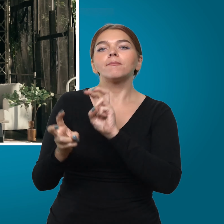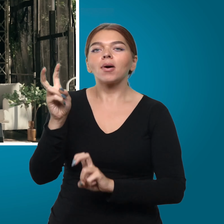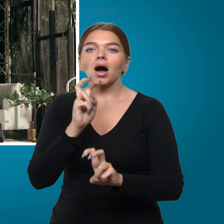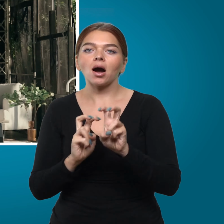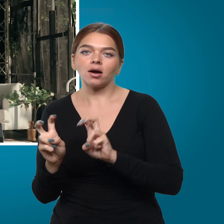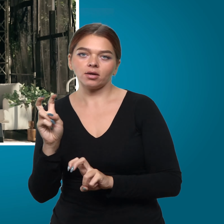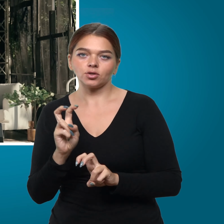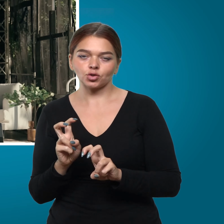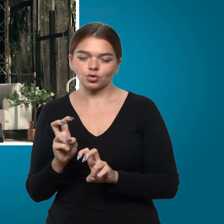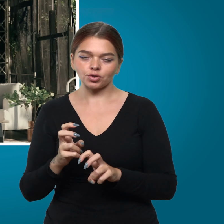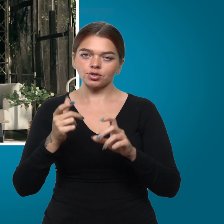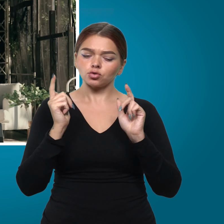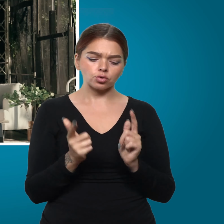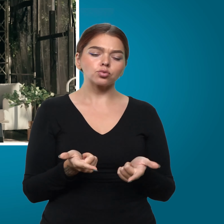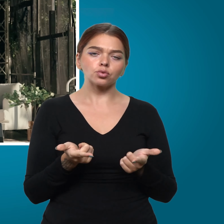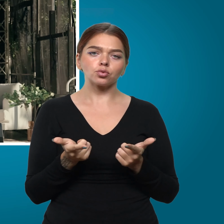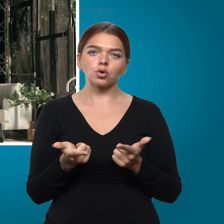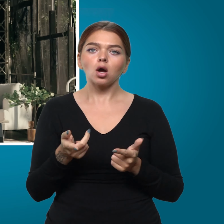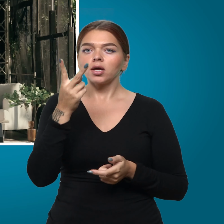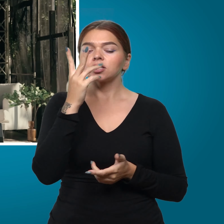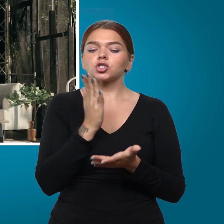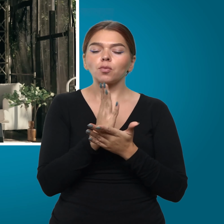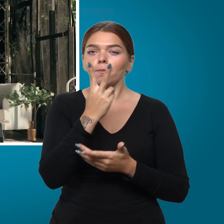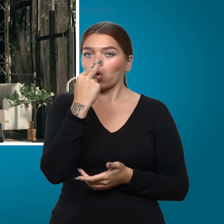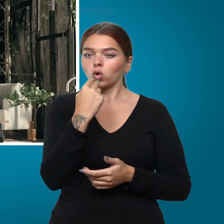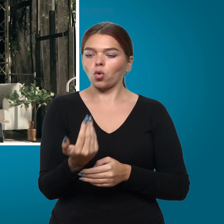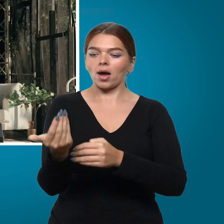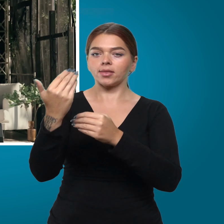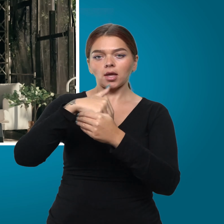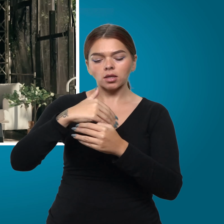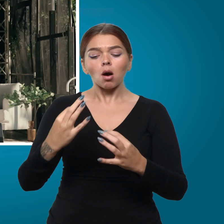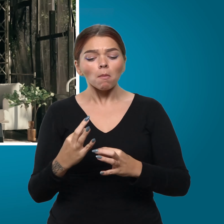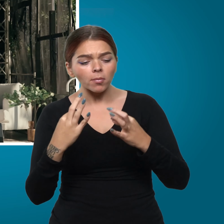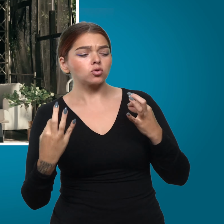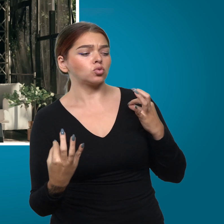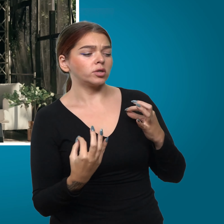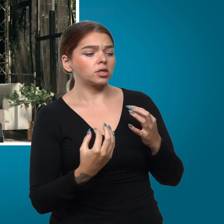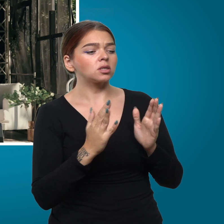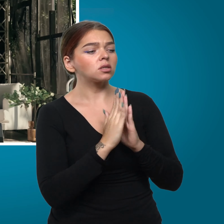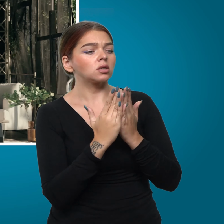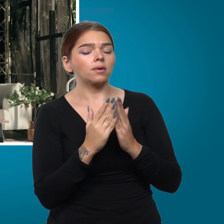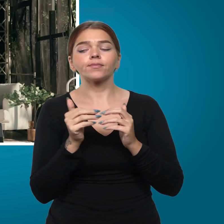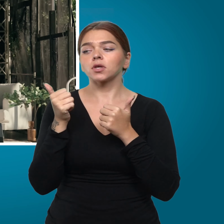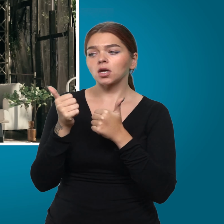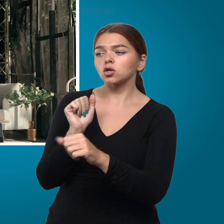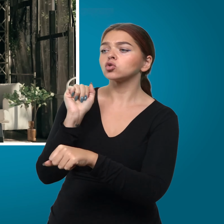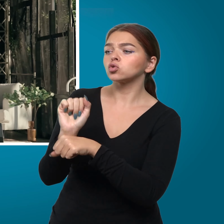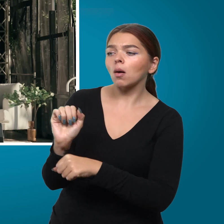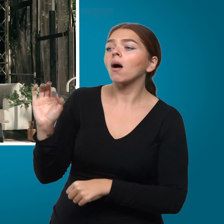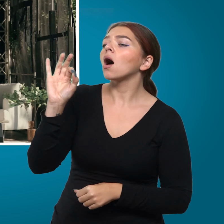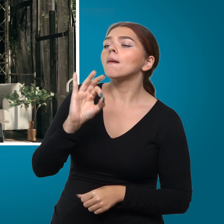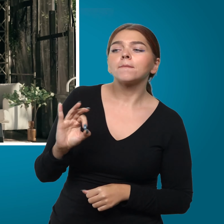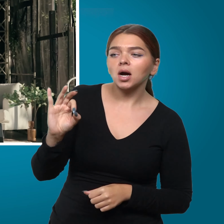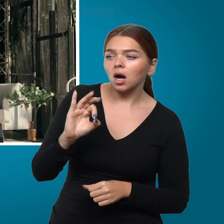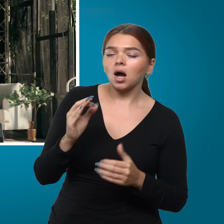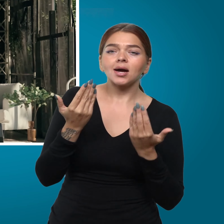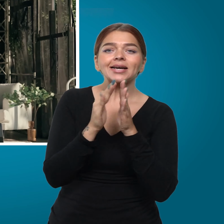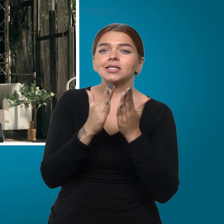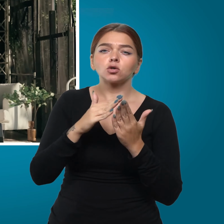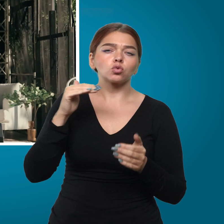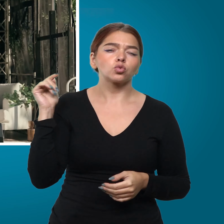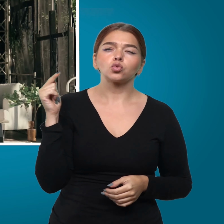yra tūkstančiai. Ar ne? Kiek tu, Viktorai, sakė, vien Lietuvoje per metus išleidžiama? Kas nežinot, Lietuvoje per metus išleidžiama 3,5 tūkstančio knygų